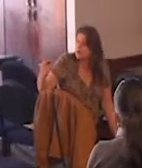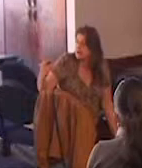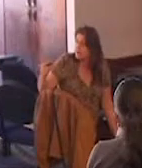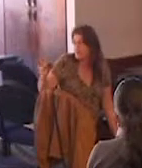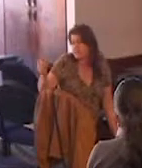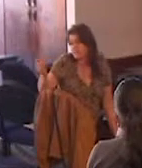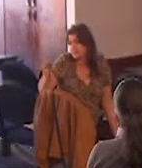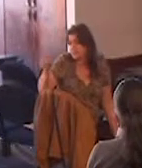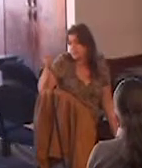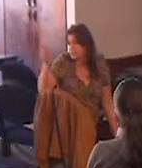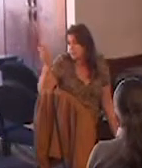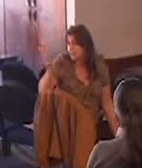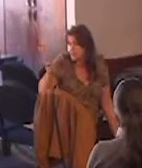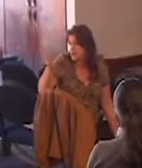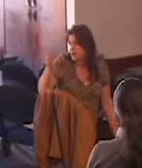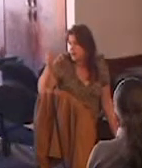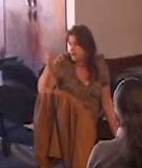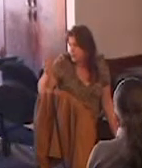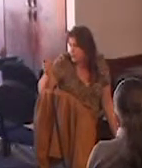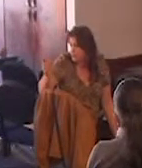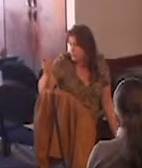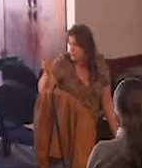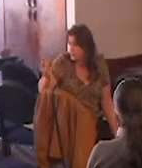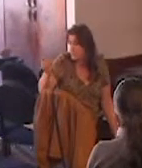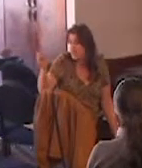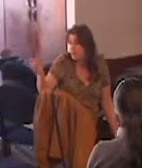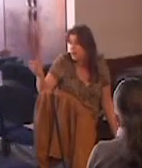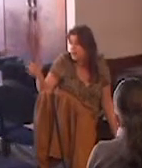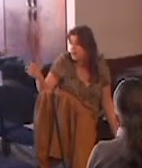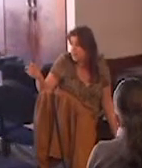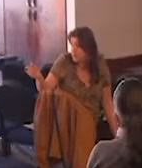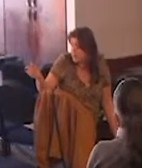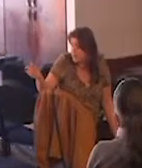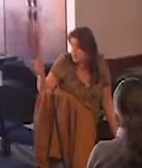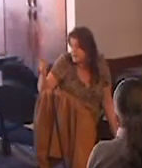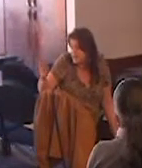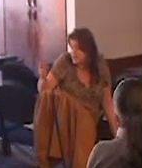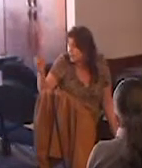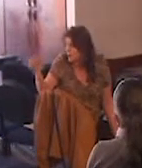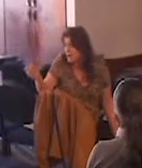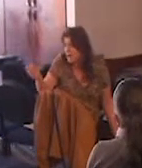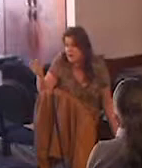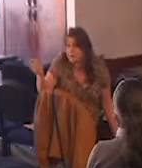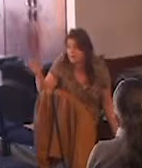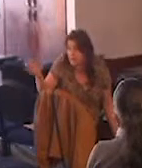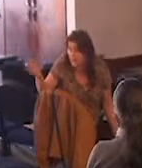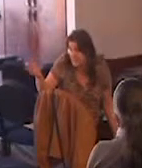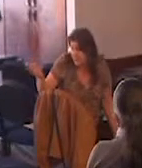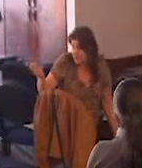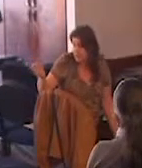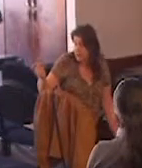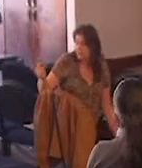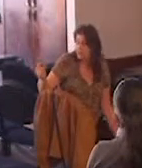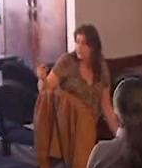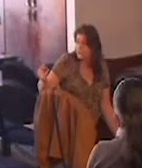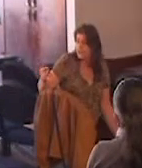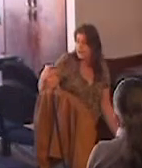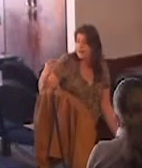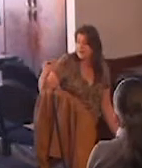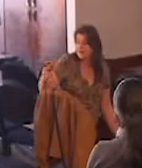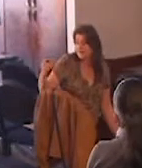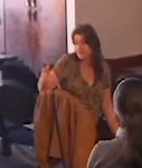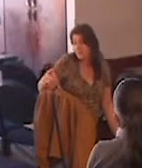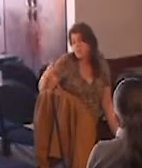hablar, pero que no hablan, porque siempre, como decía Vygotsky, la comunicación y el lenguaje van de la mano, pensamiento y lenguaje van de la